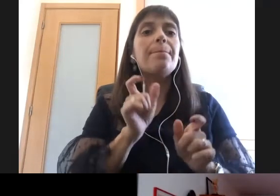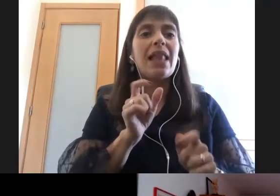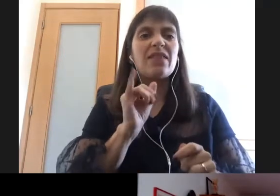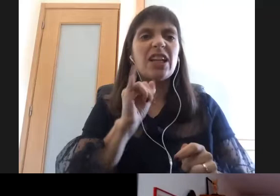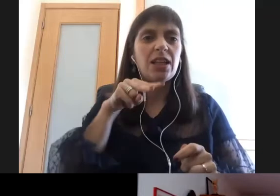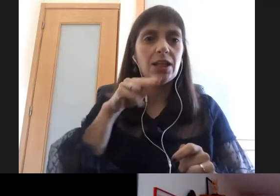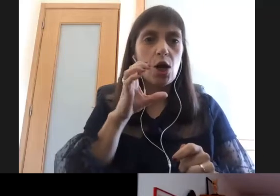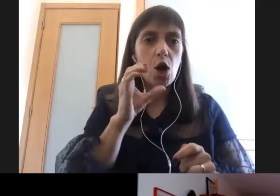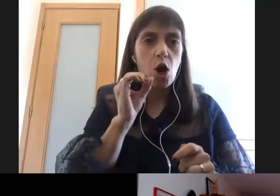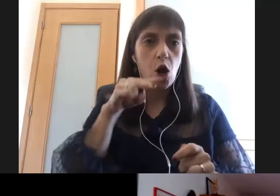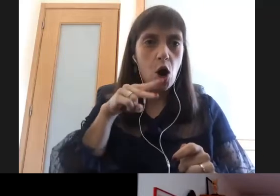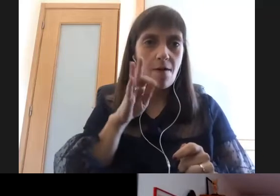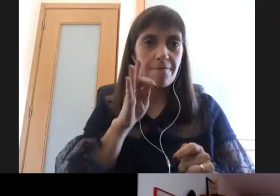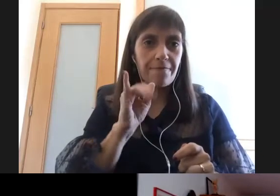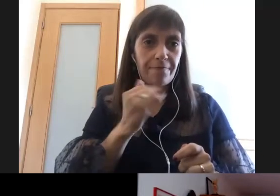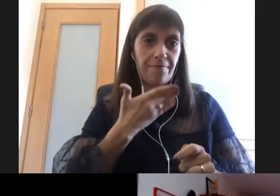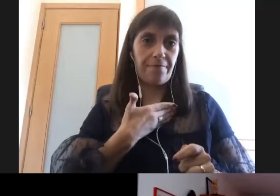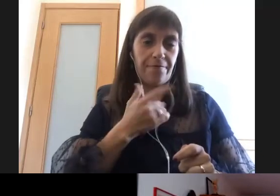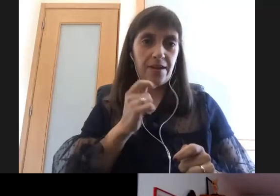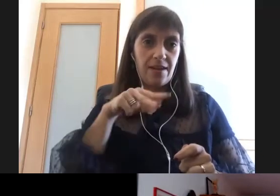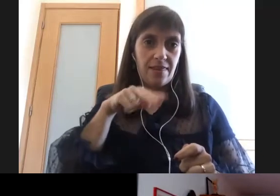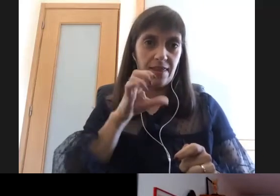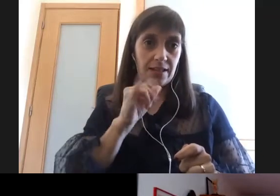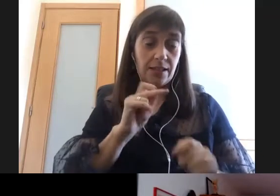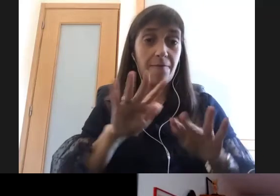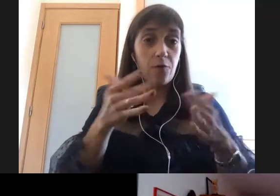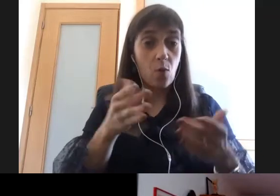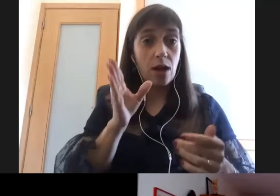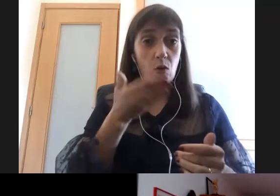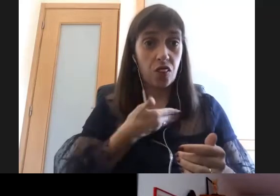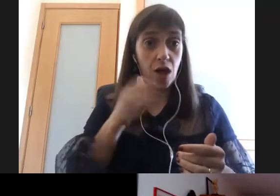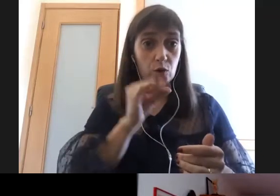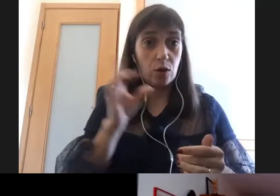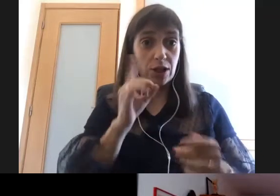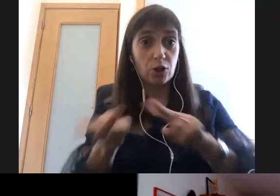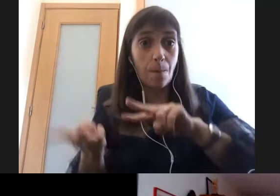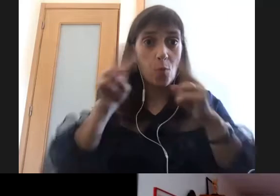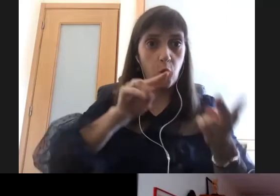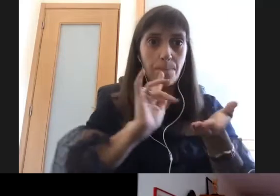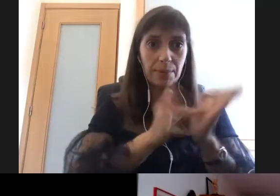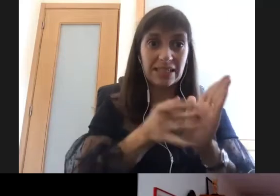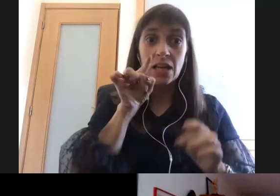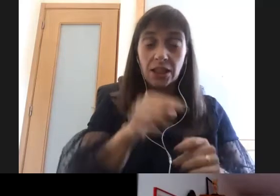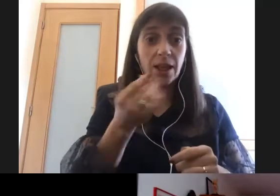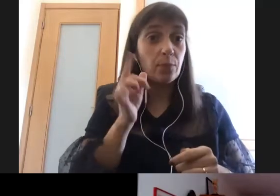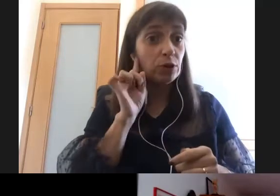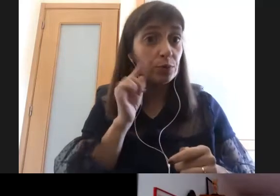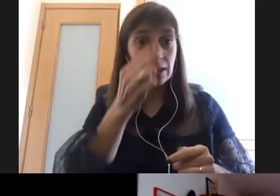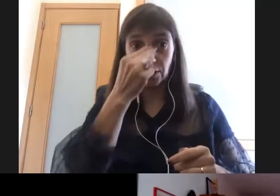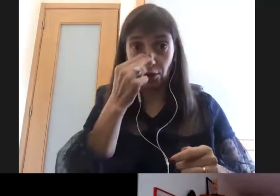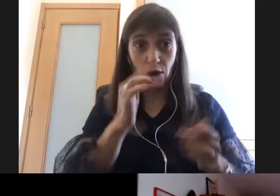ligada ao motivo pelo qual o Dom João VI se mudou para o Brasil. Quer dizer, é um pedaço importante, não da história do Brasil,